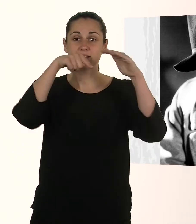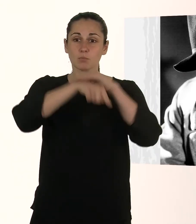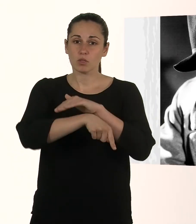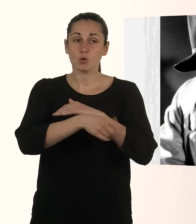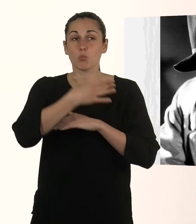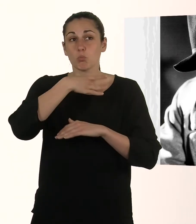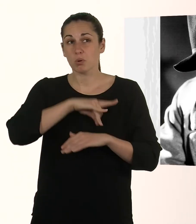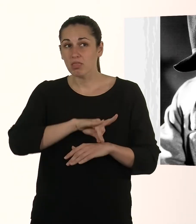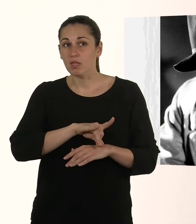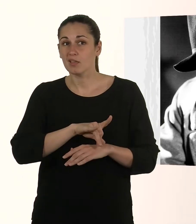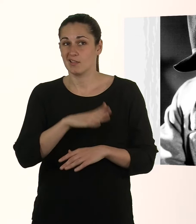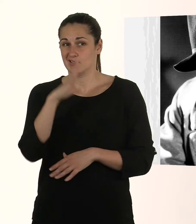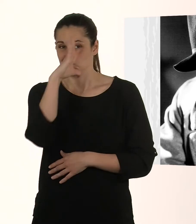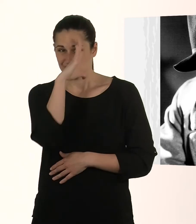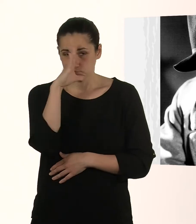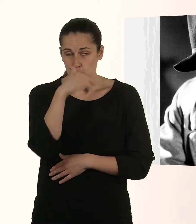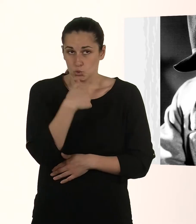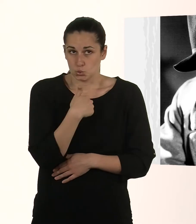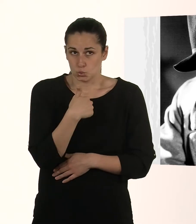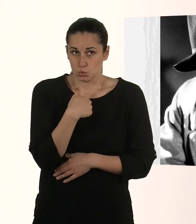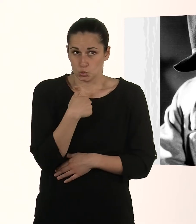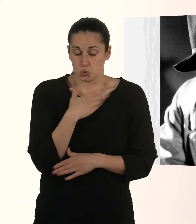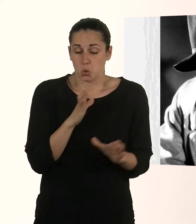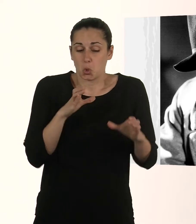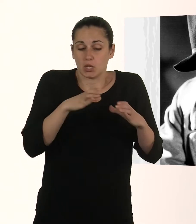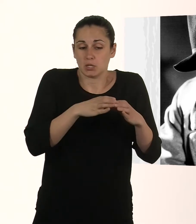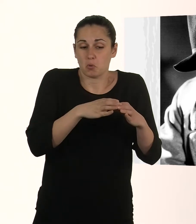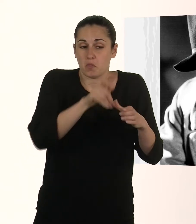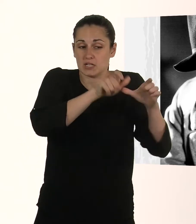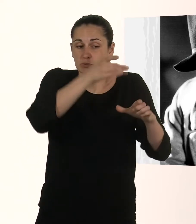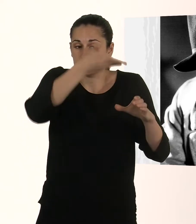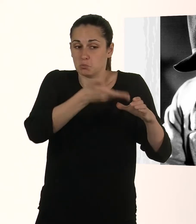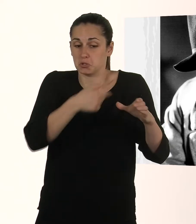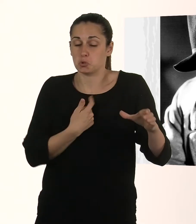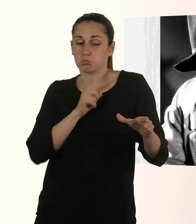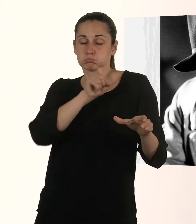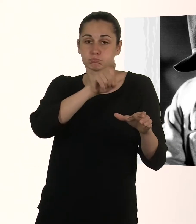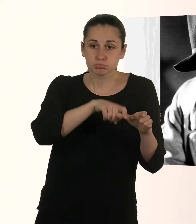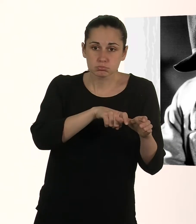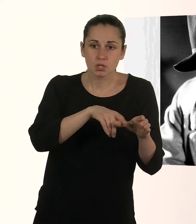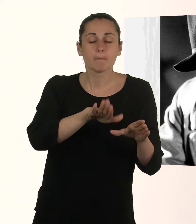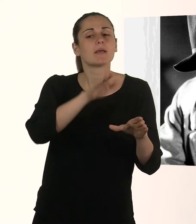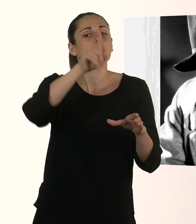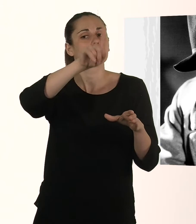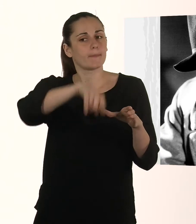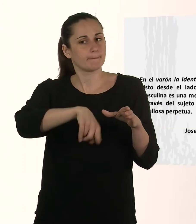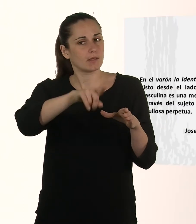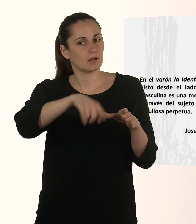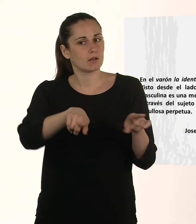refugio, pertenezco al colectivo de los importantes, pero también funciona, de hecho,